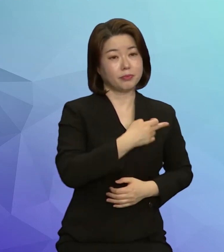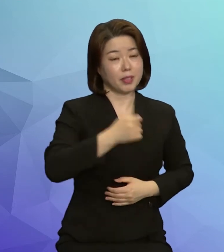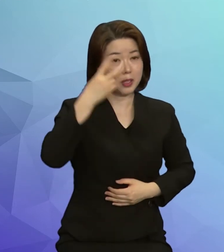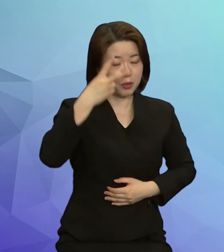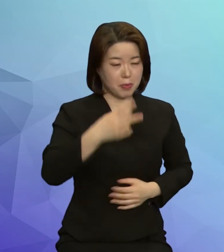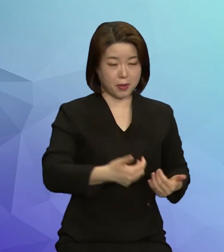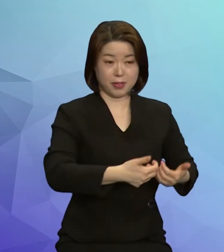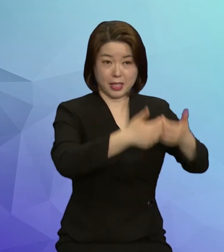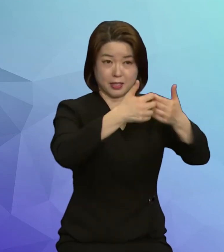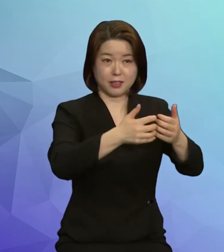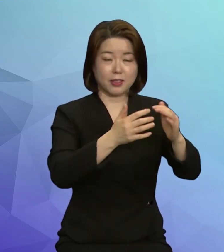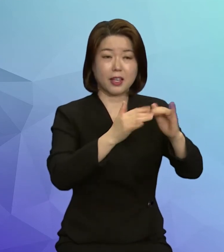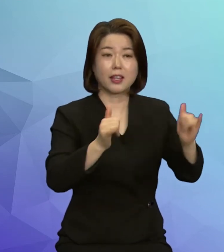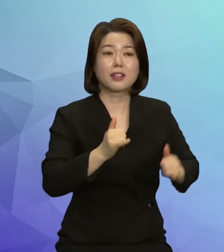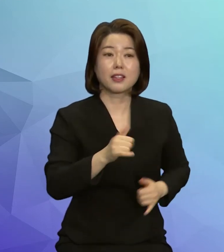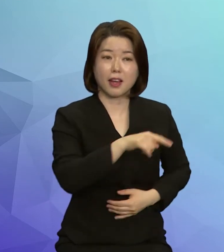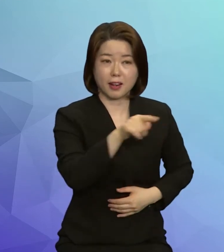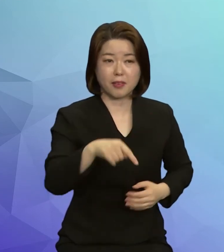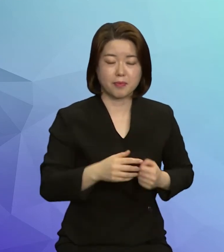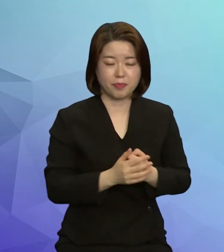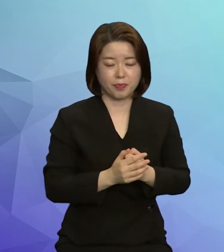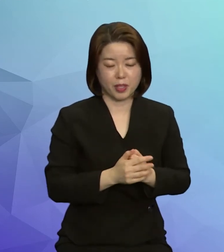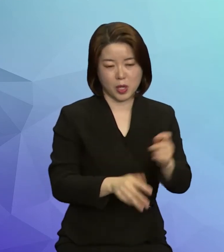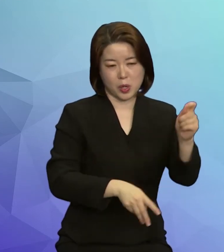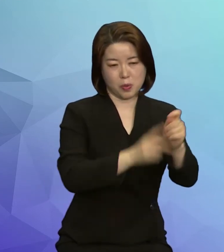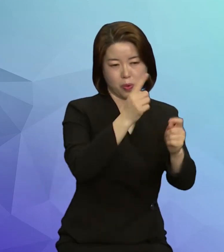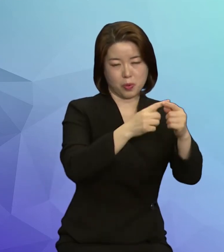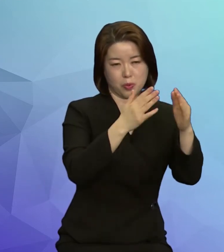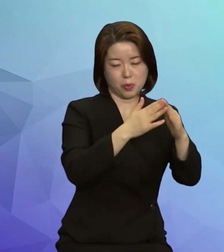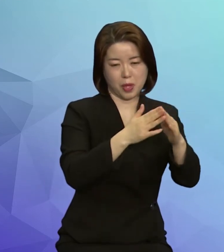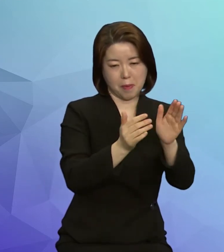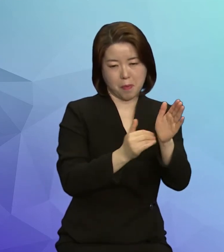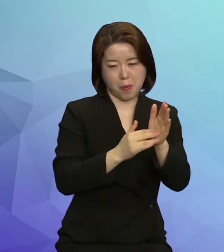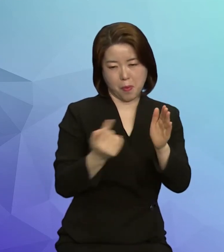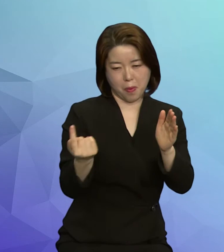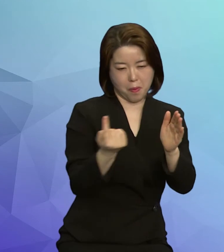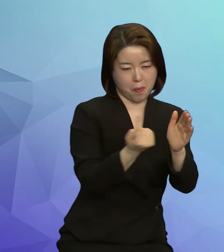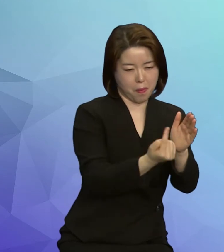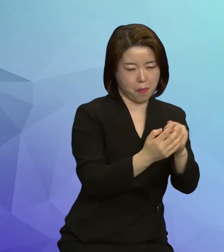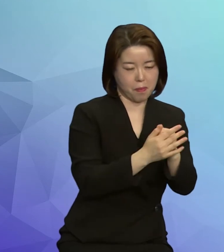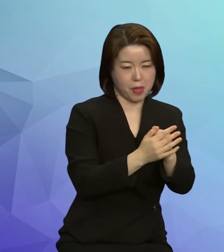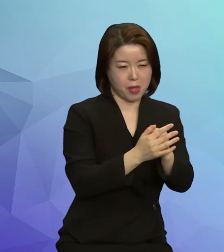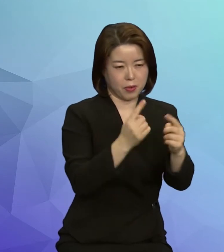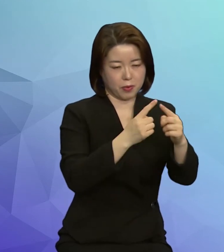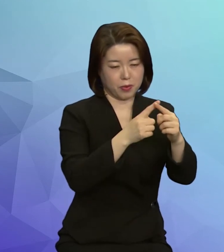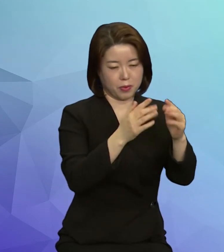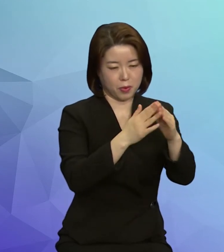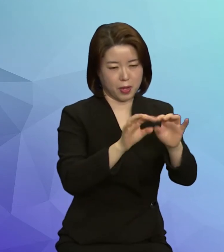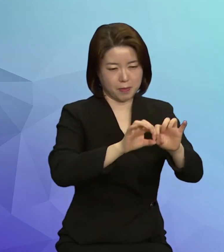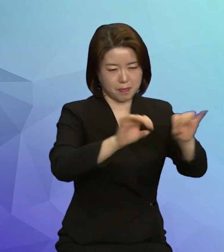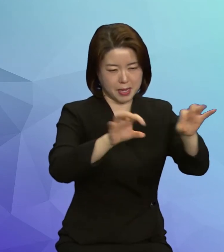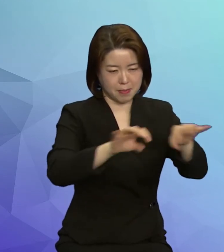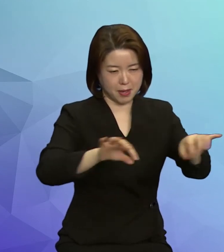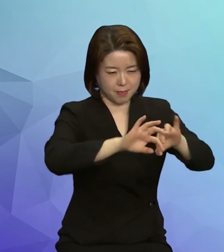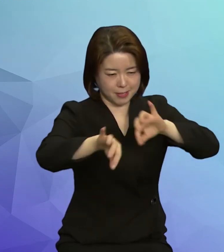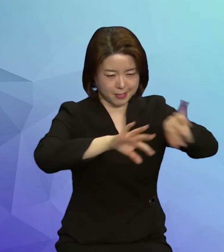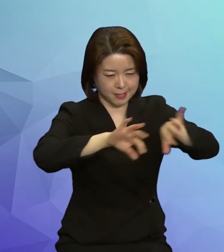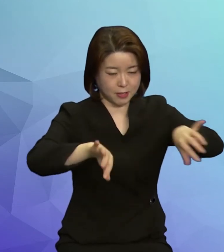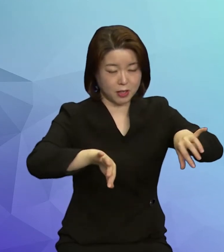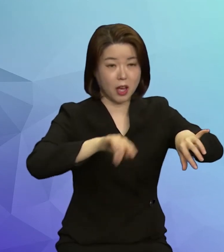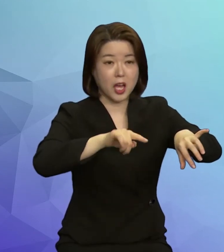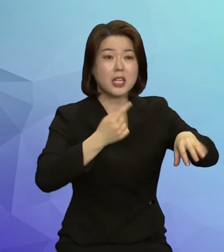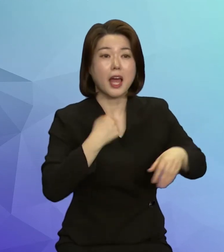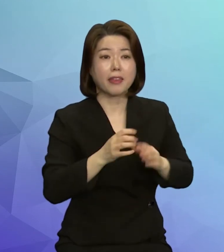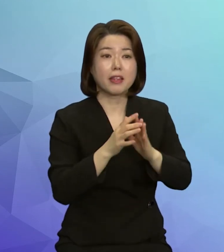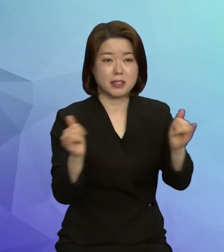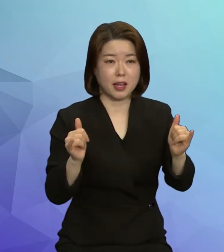사도 바울을 대적했던 사람들, 고린도 교회에 몰래 들어와서 그 고린도 교회를 분열시키고